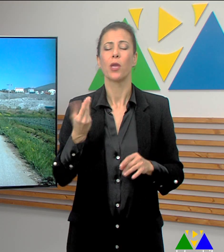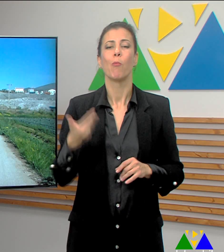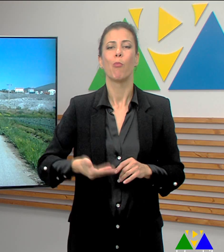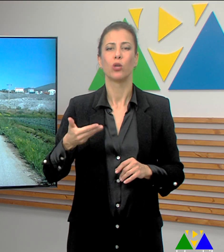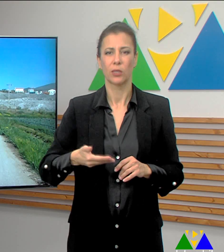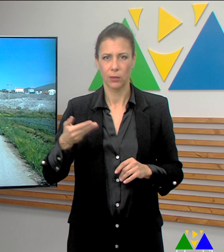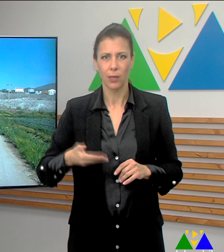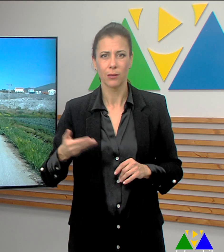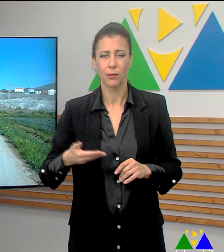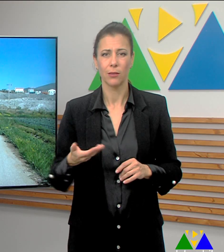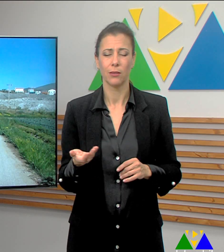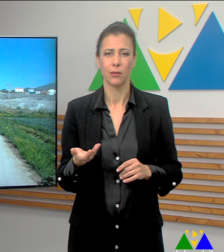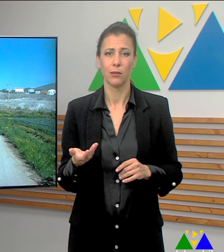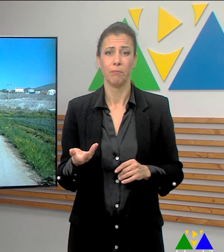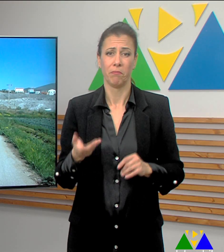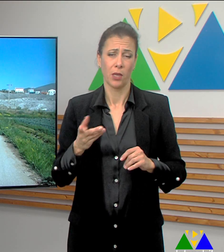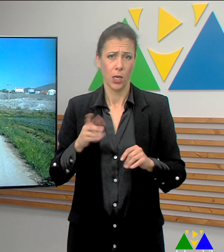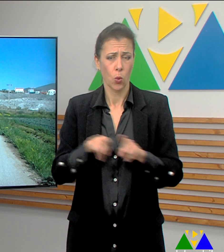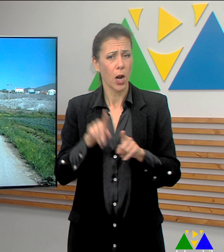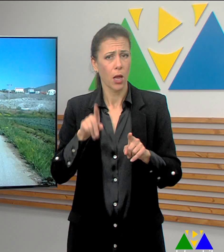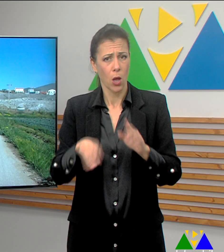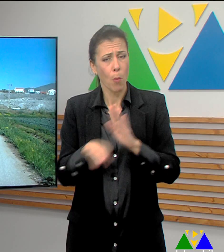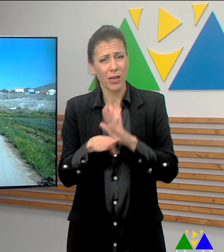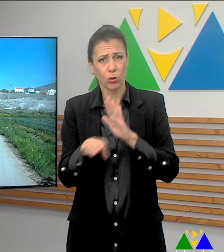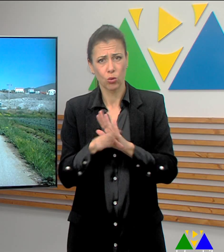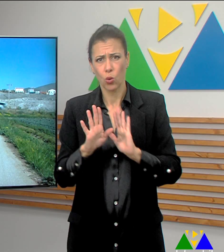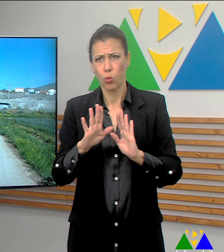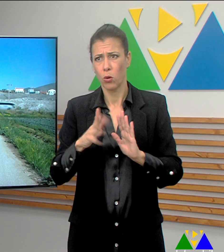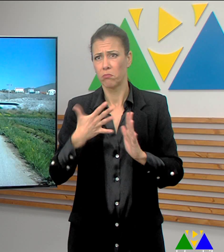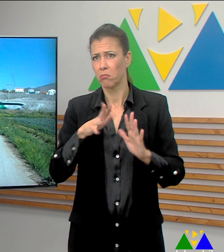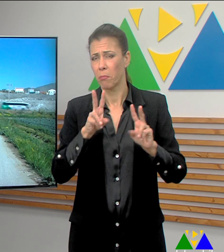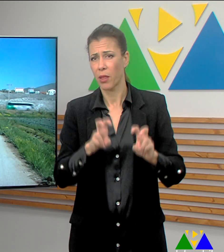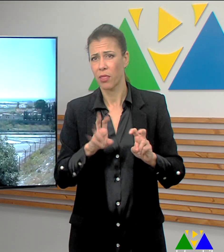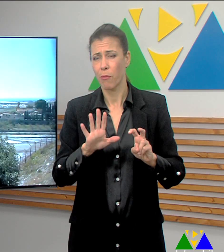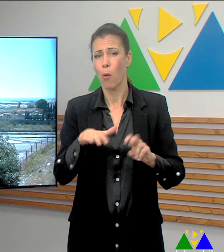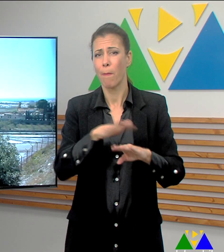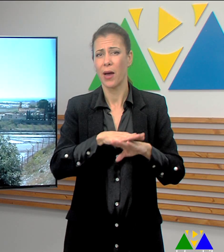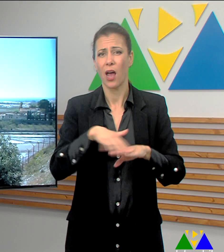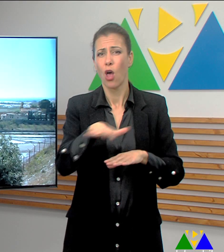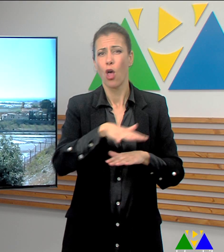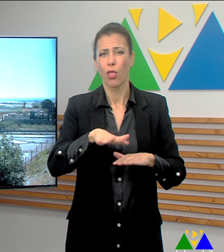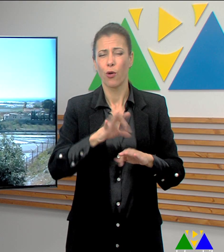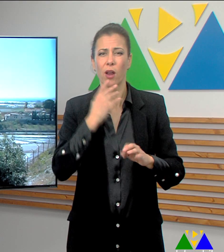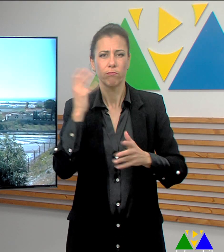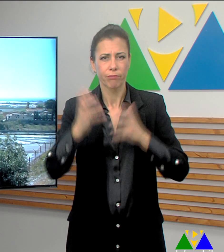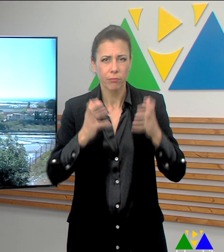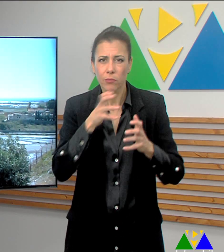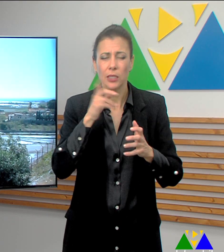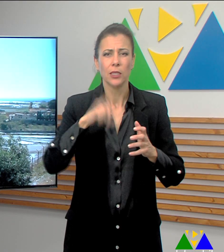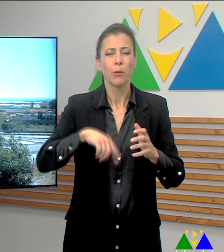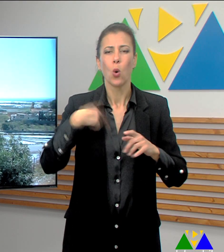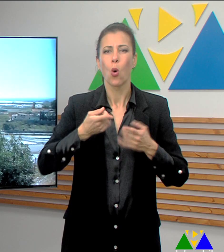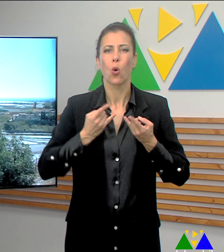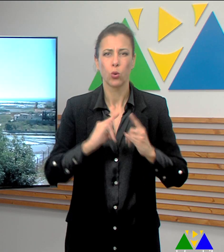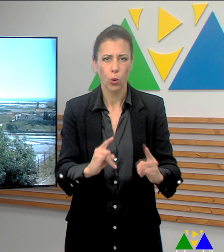importante que se mantuvo durante al principio, zona de pastos, zona de cultivo de viñas. No